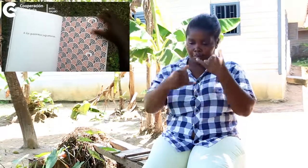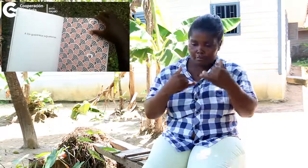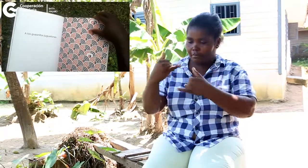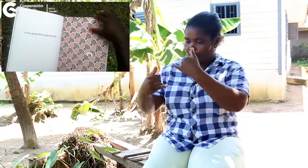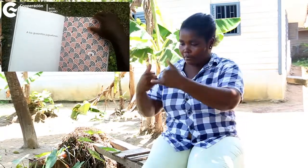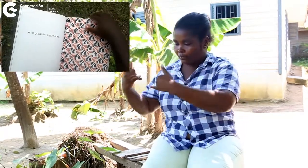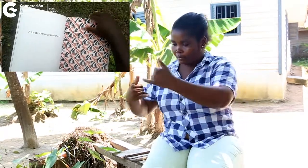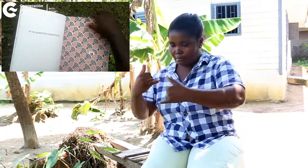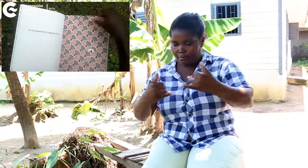jugando.